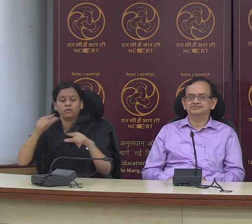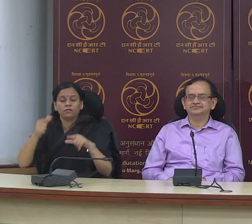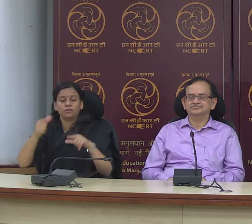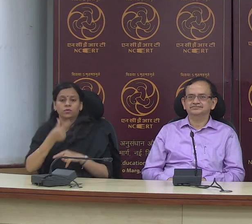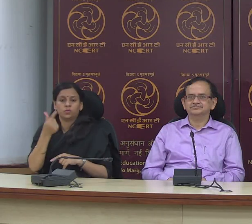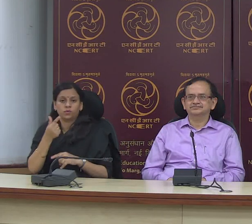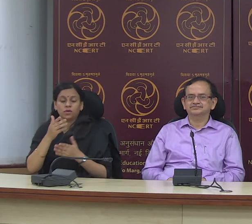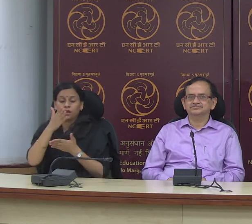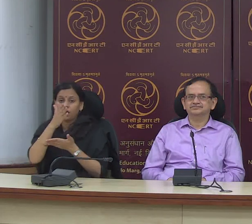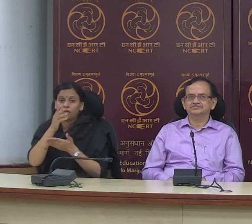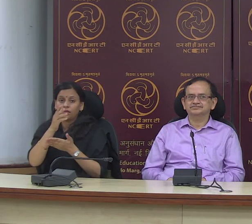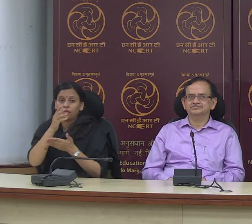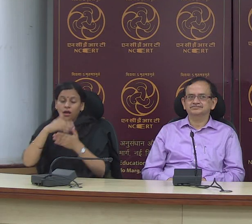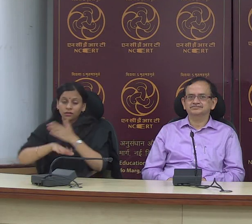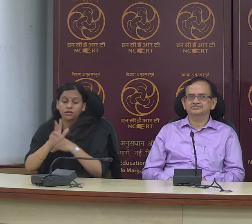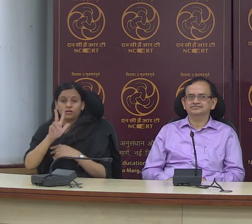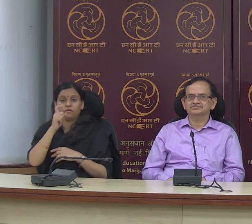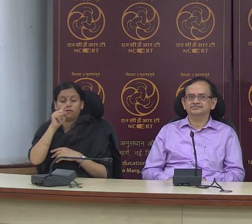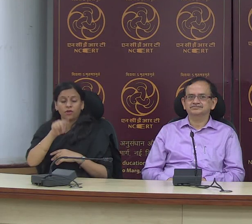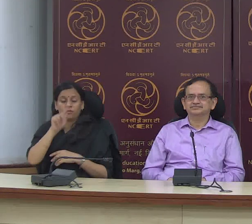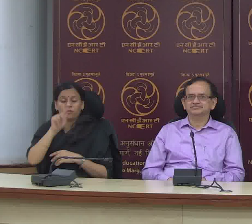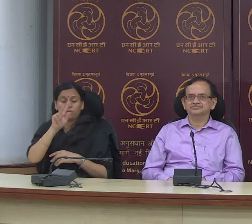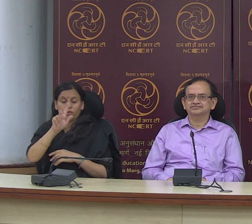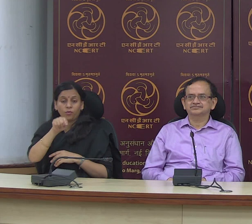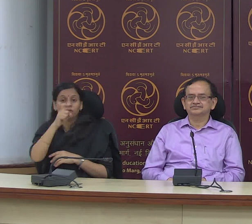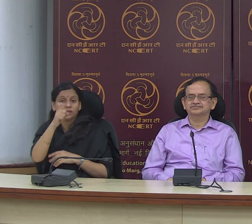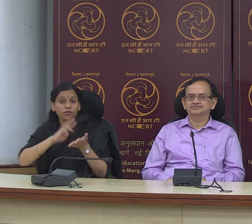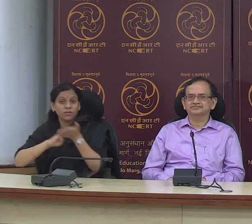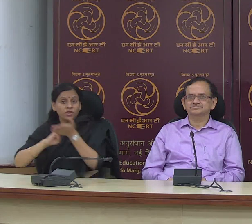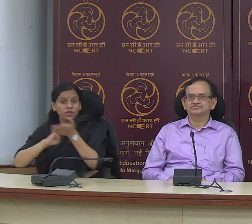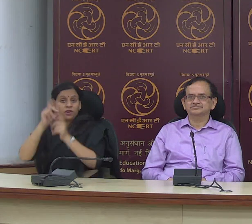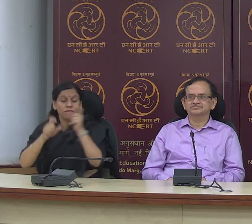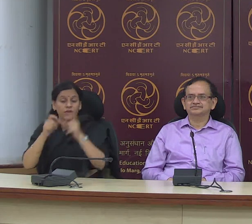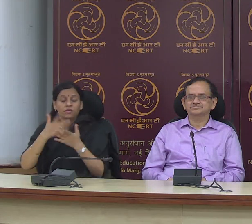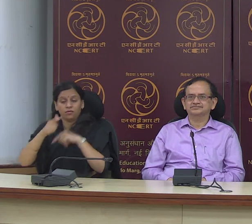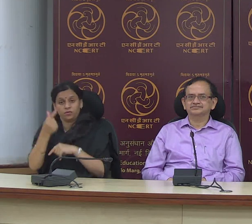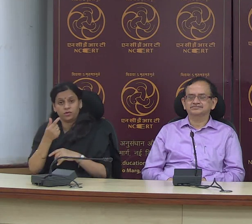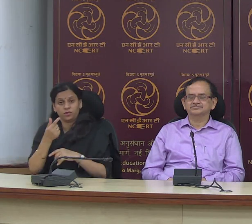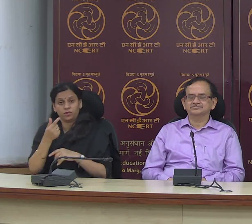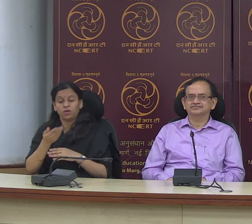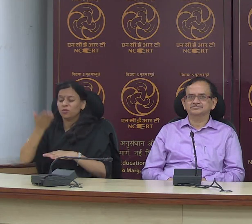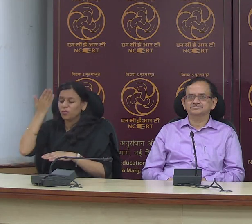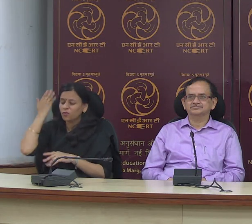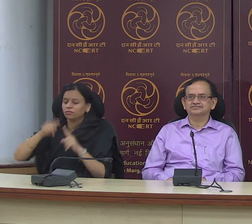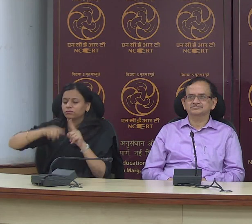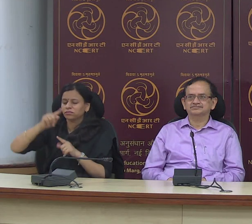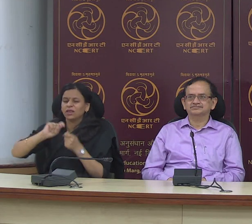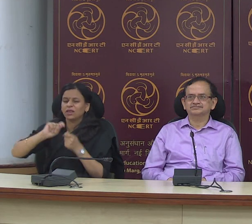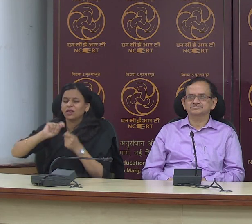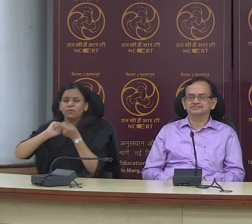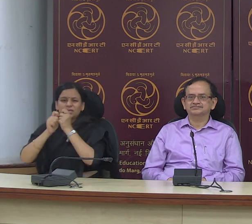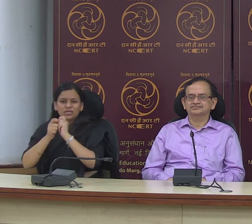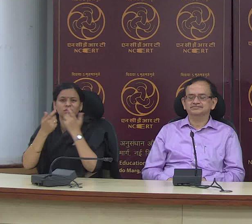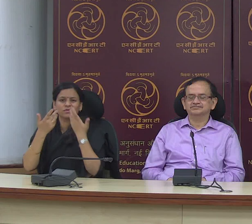थे, उसमें से तकरीबन 1.8 to 7 मिलियन के आसपास भारत में। ये थोड़ा पुराना डेटा भी है, इसमें ज़रूर कुछ ना कुछ इजाफा हुआ होगा।